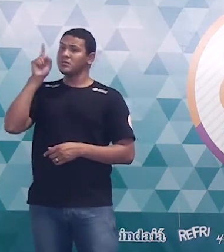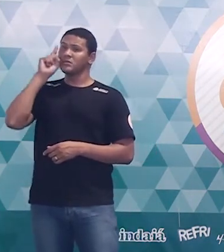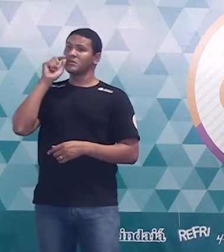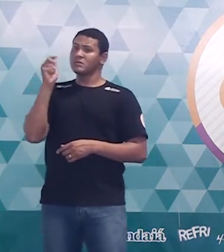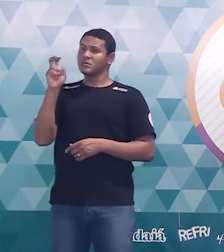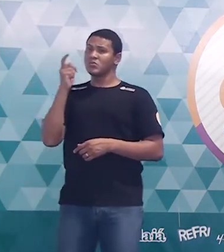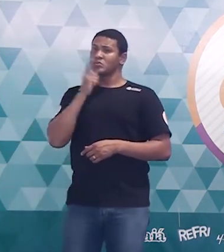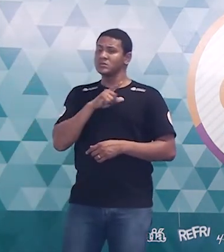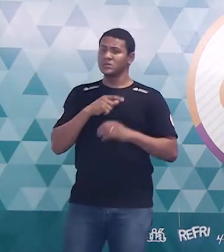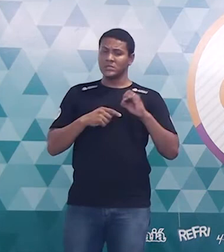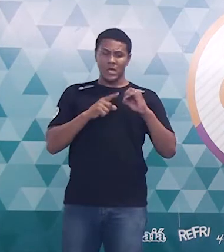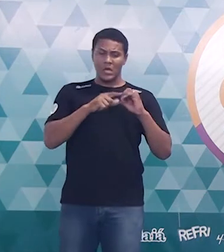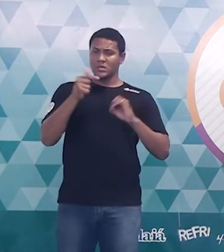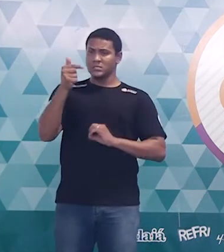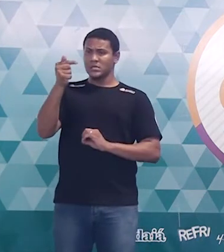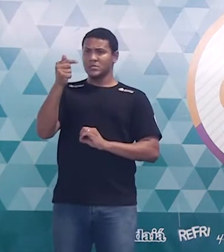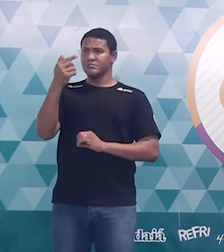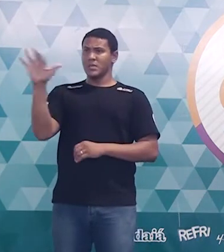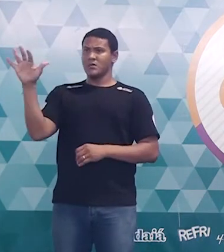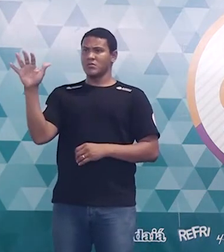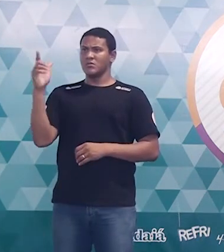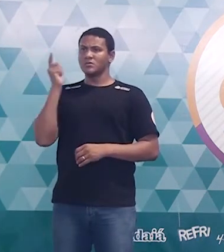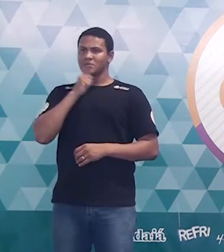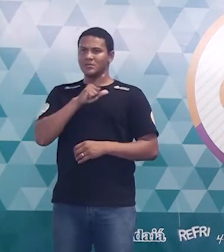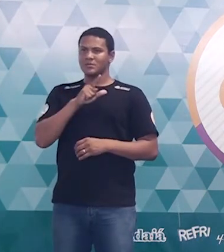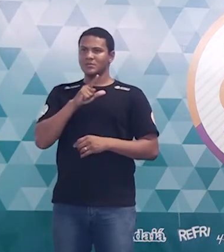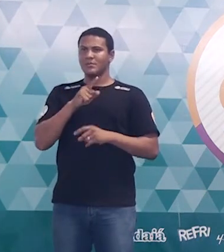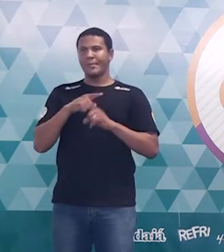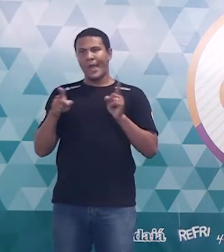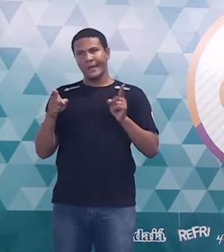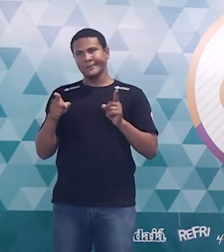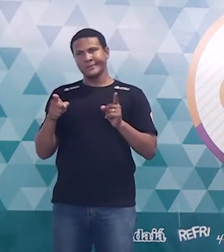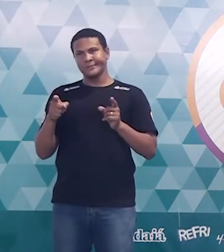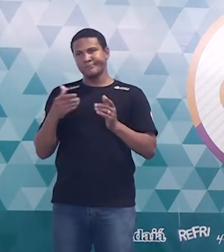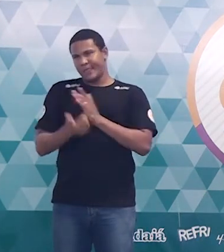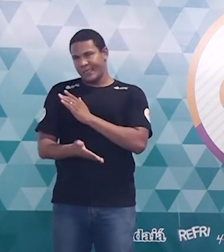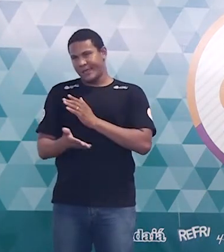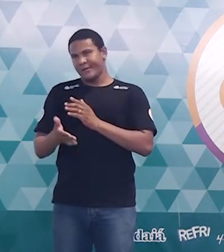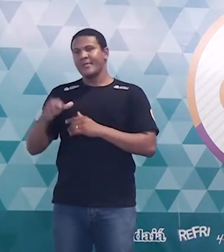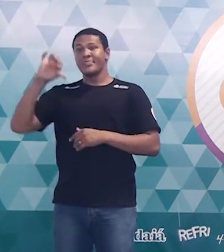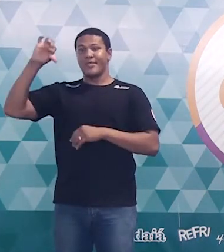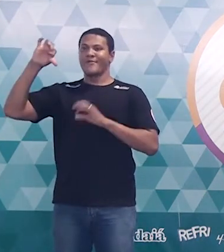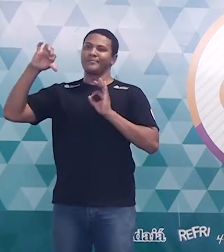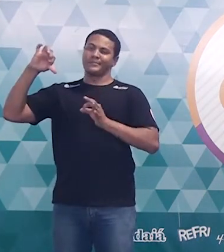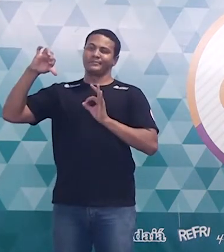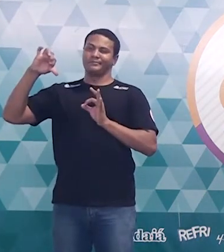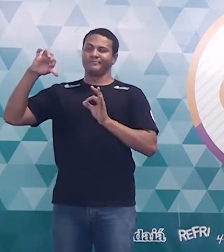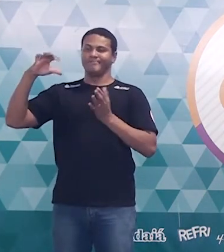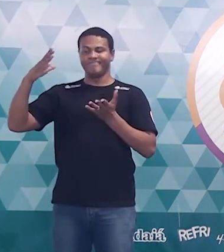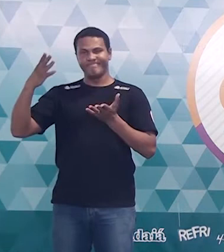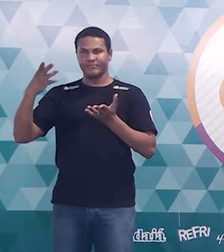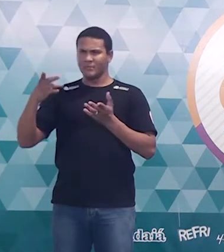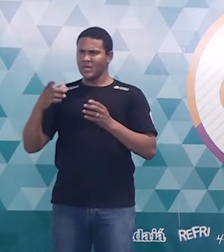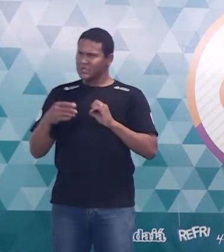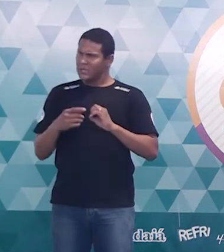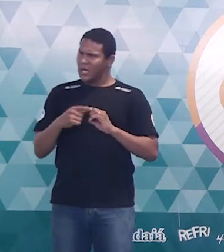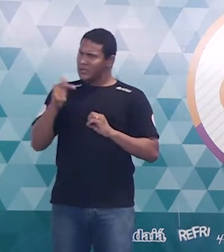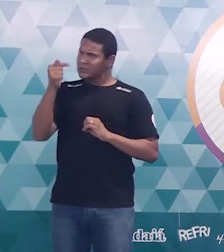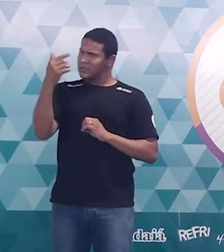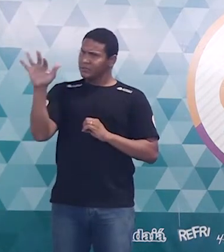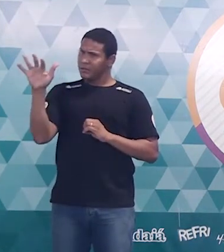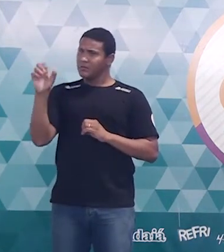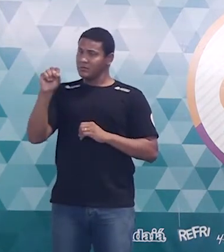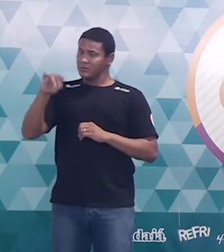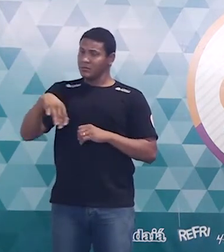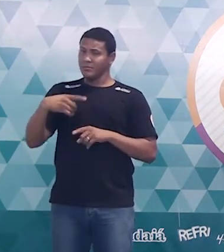para 7,5. Mas fiquei reprovado porque eu tinha que tirar 9. Cancão, de 0 para 7,5 porque